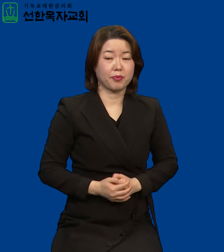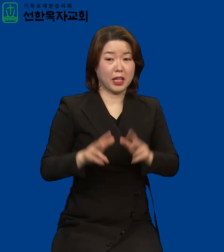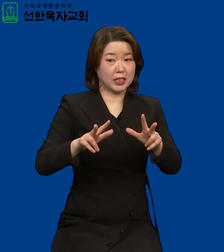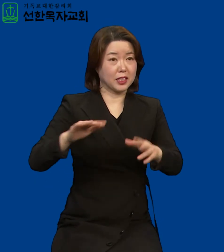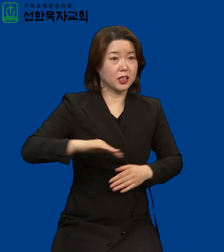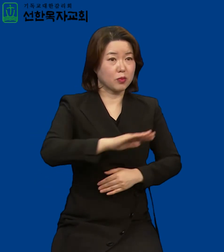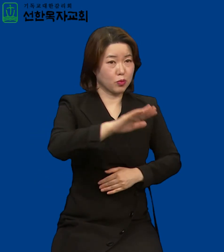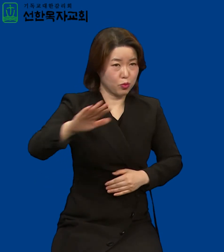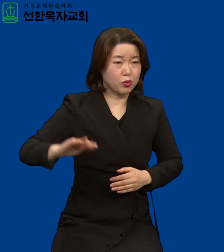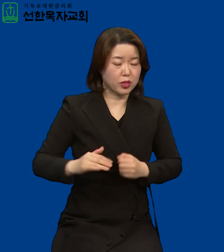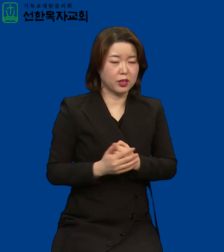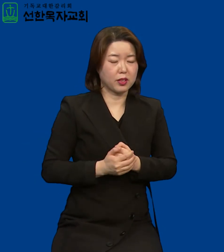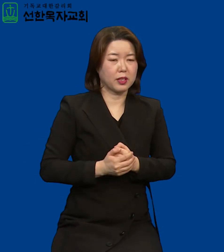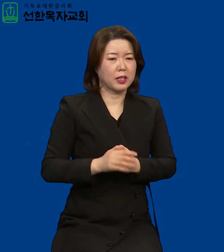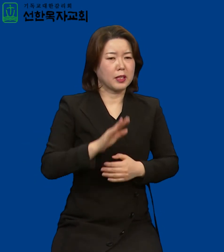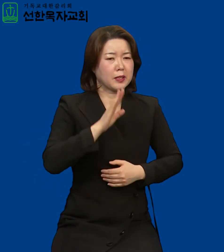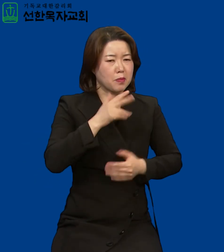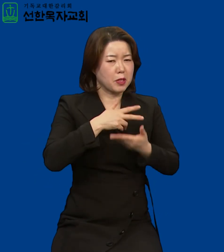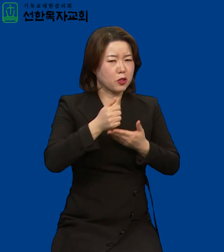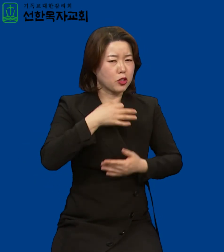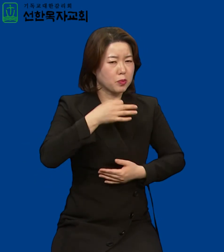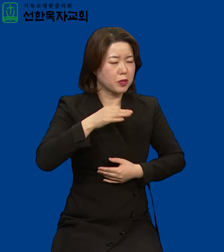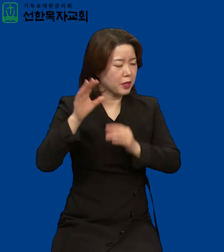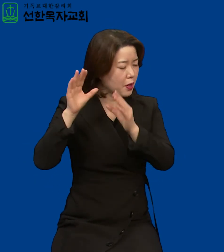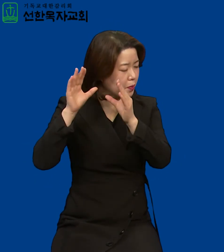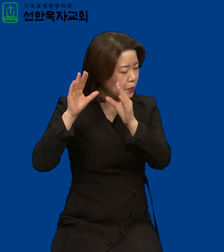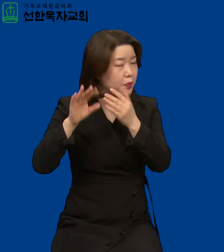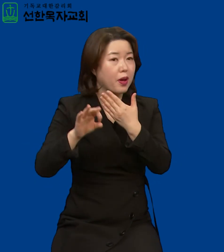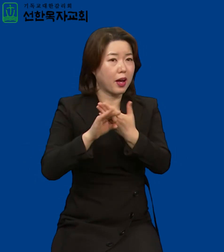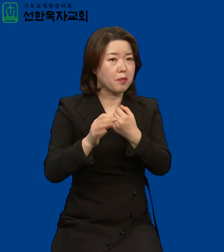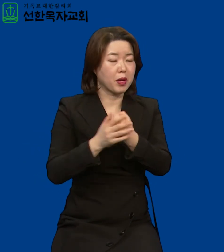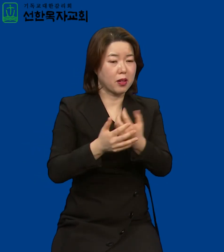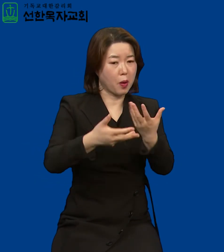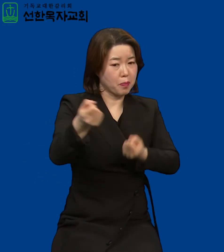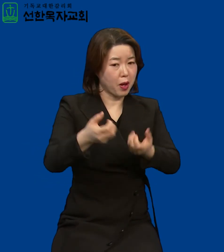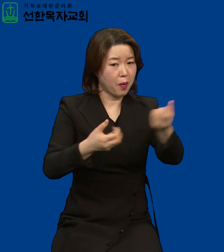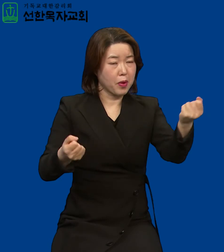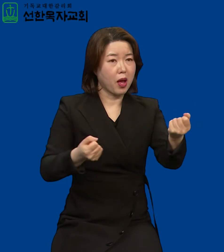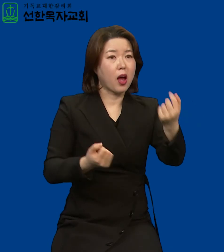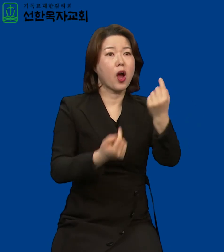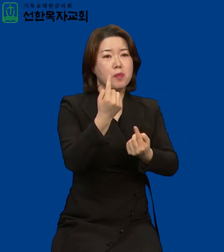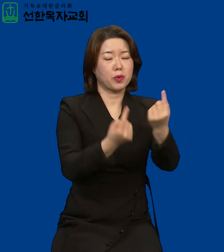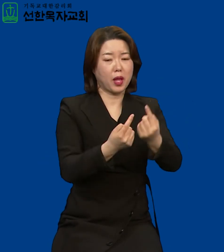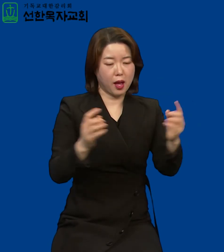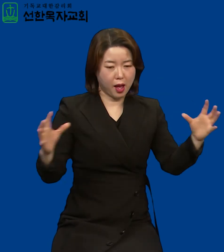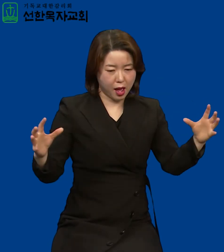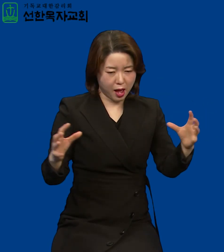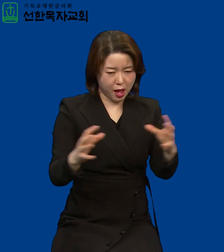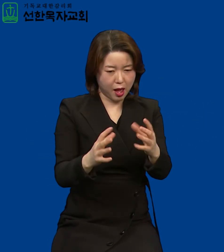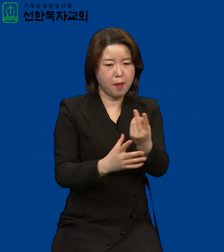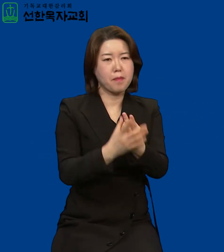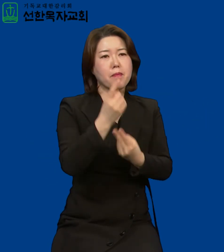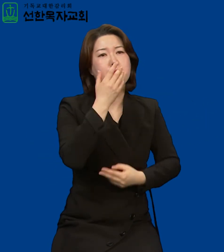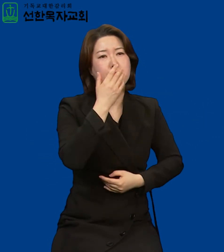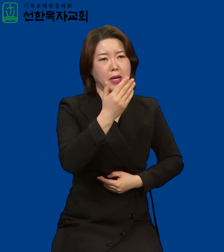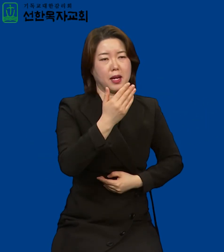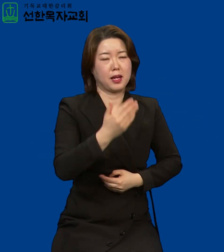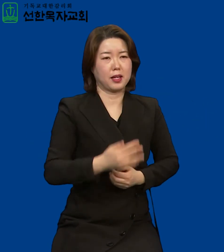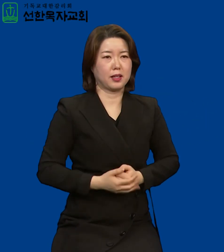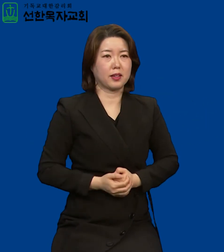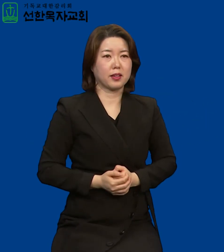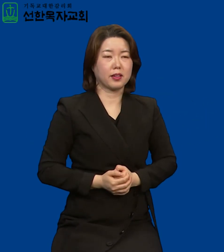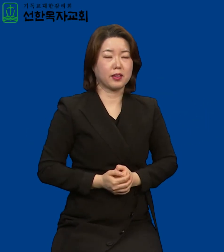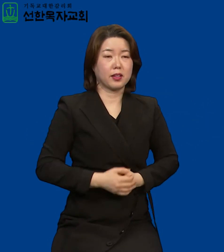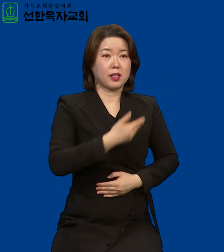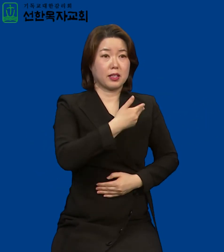우리가 정말 주님의 음성에 귀를 기울이면 우리는 분열되기보다 하나가 돼요. 사도